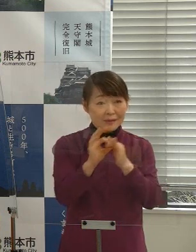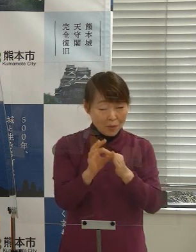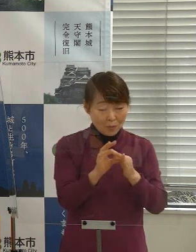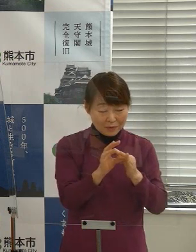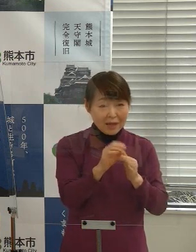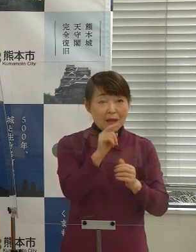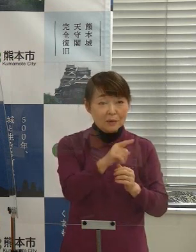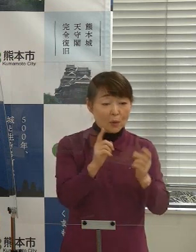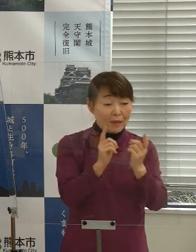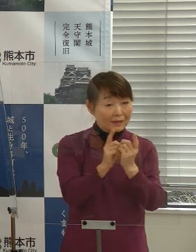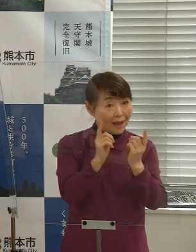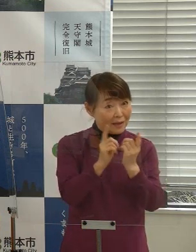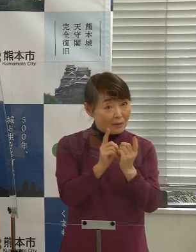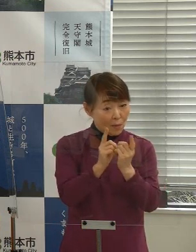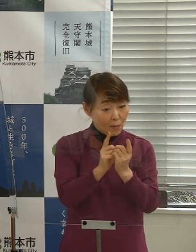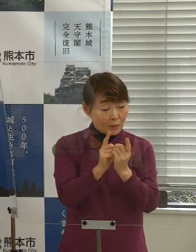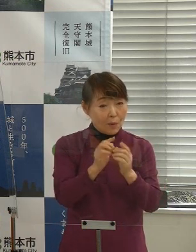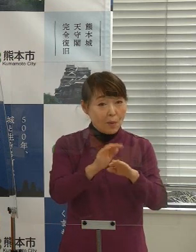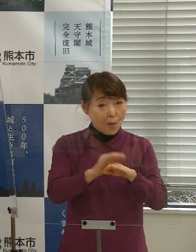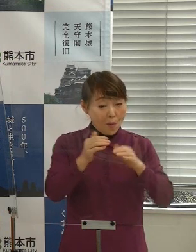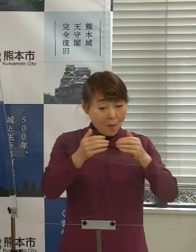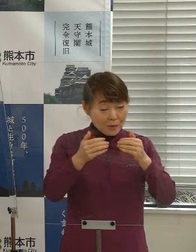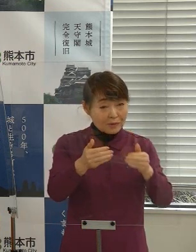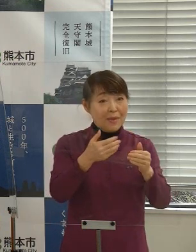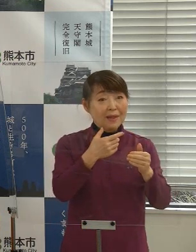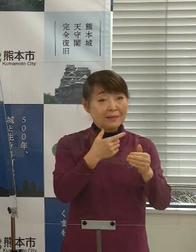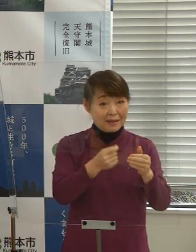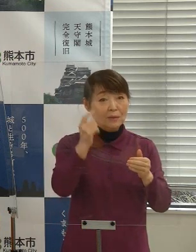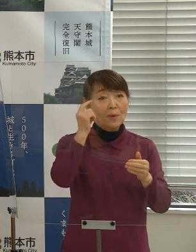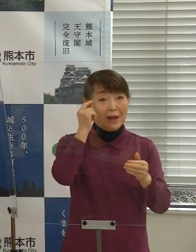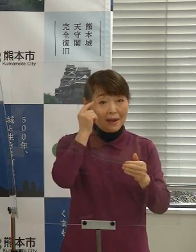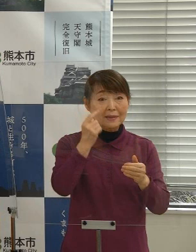は進めていきたいというふうに考えています。